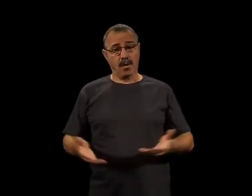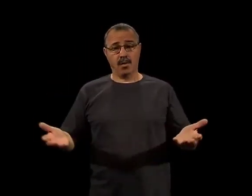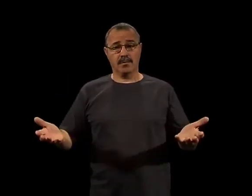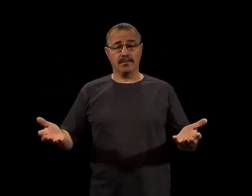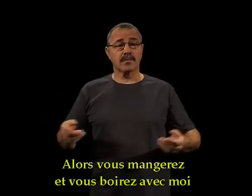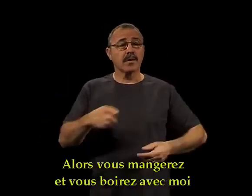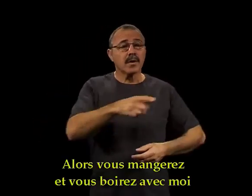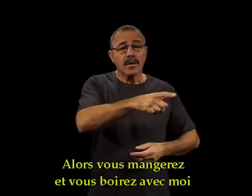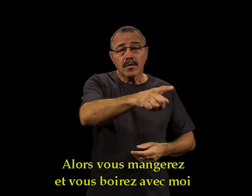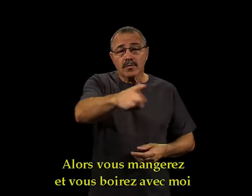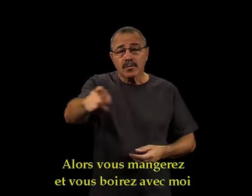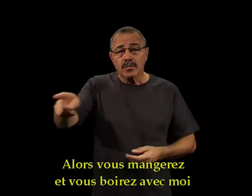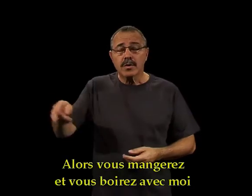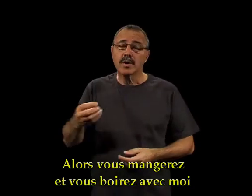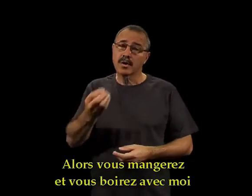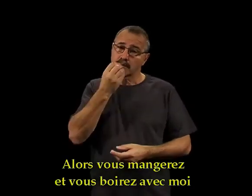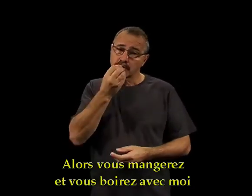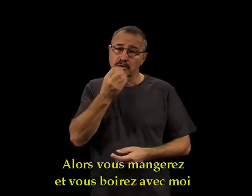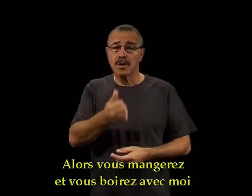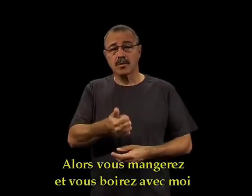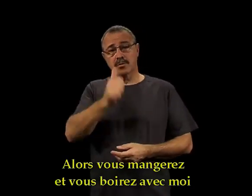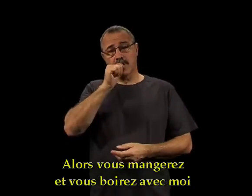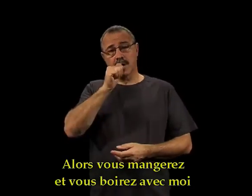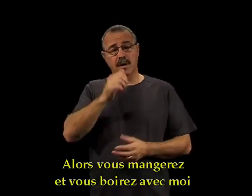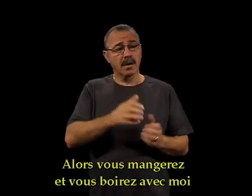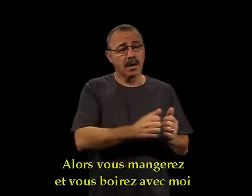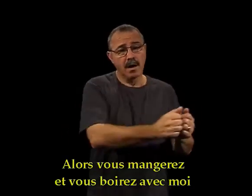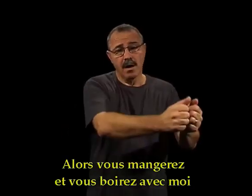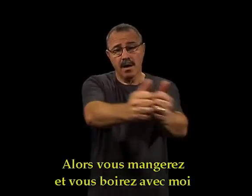Alors, vous mangerez et vous boirez avec moi.